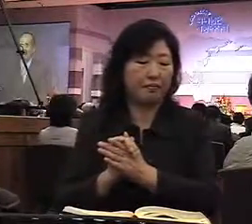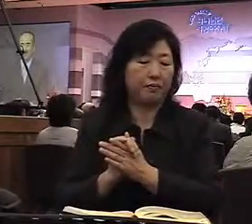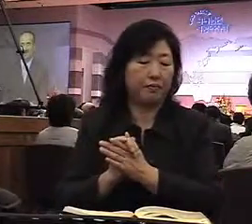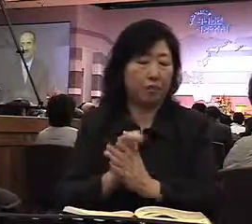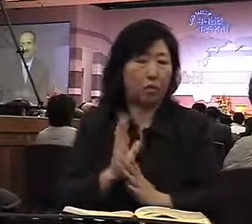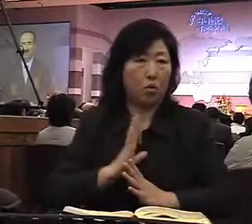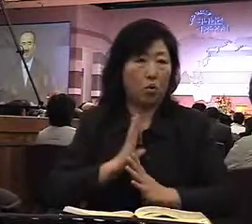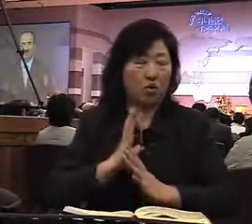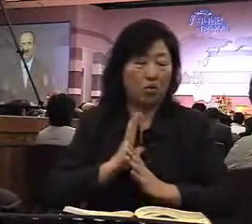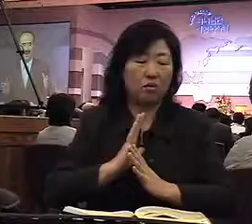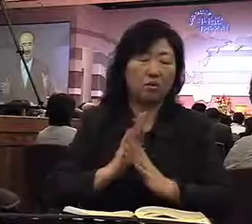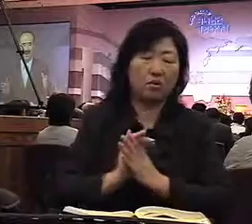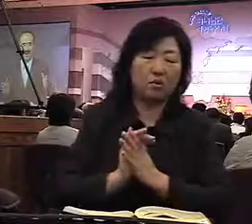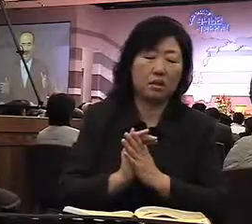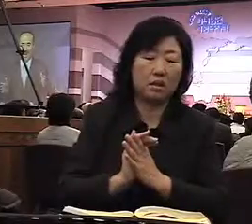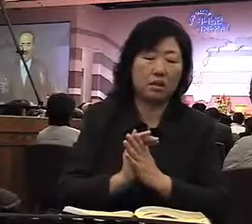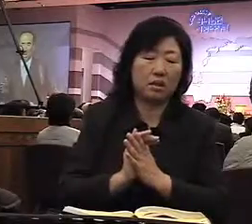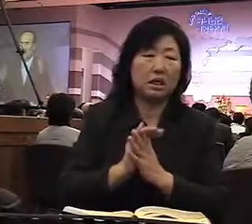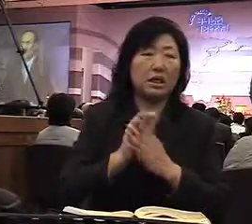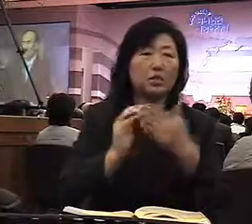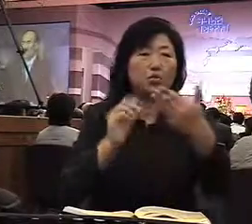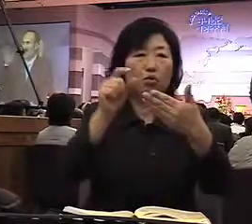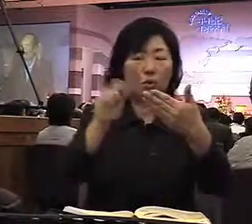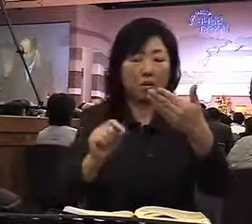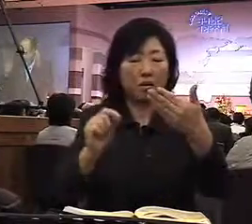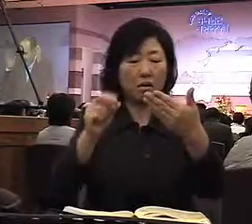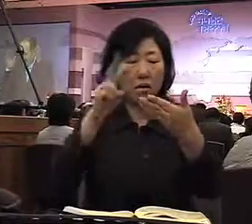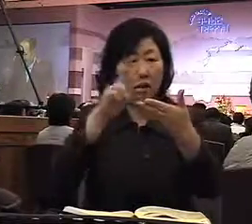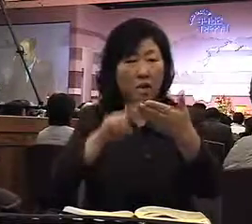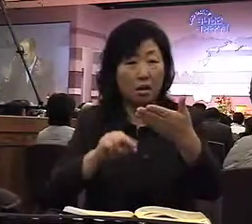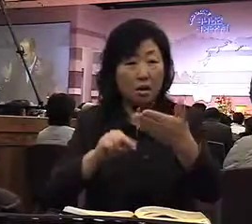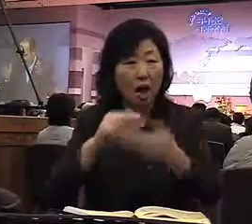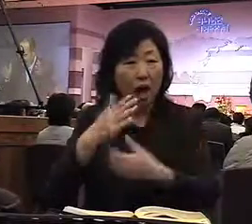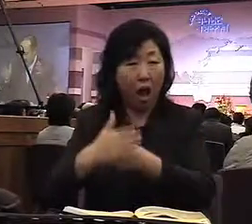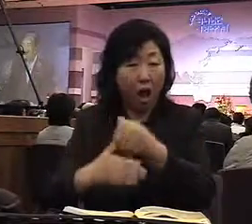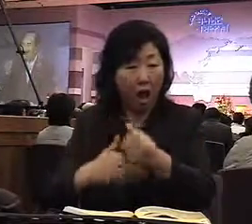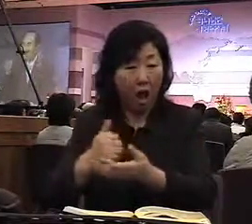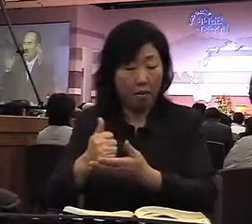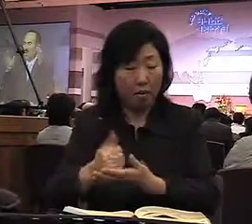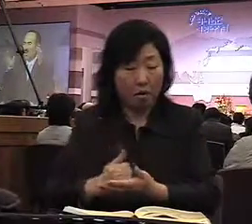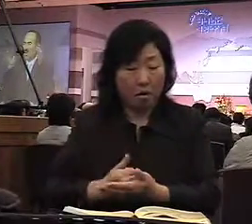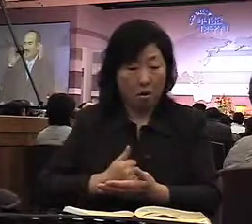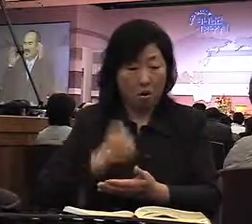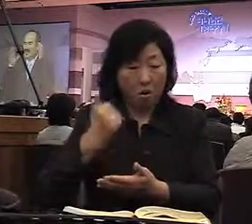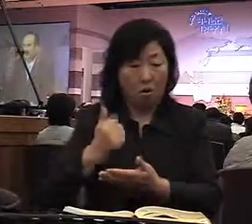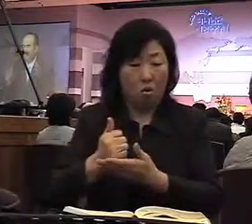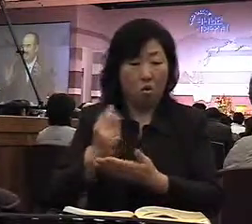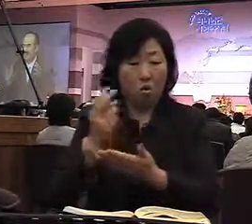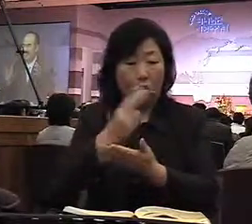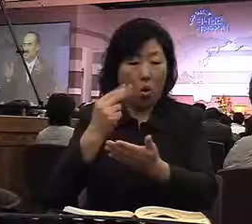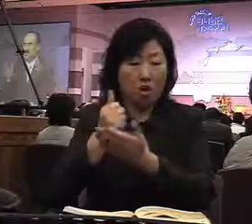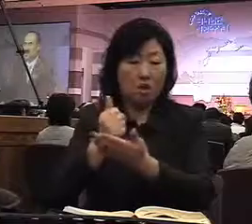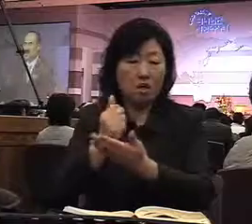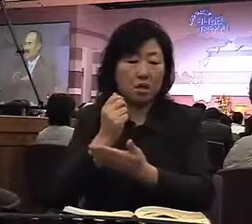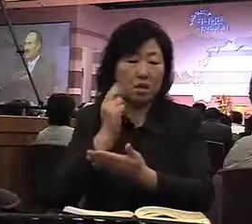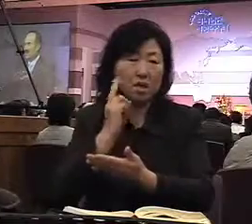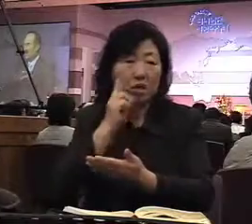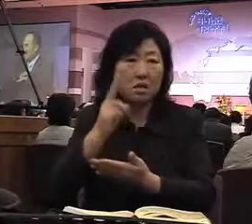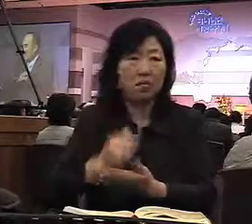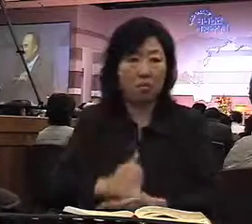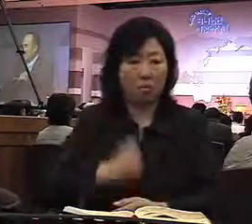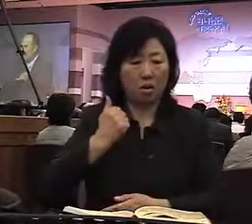난 놀랐어요. 신명기 9장을 읽다가 하나님이 얼마나 화나시는지 여호와께서 심히